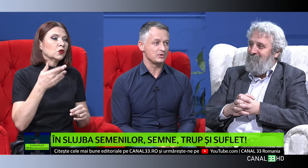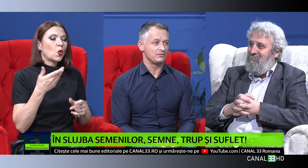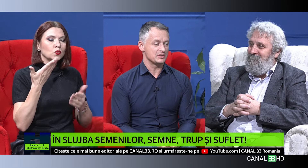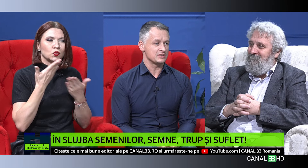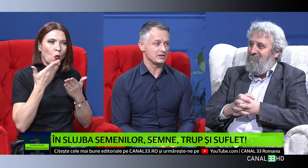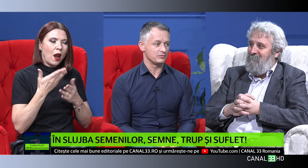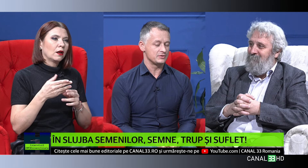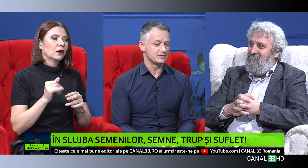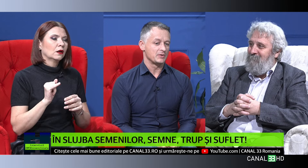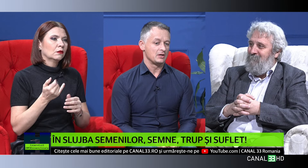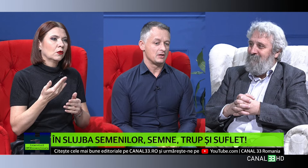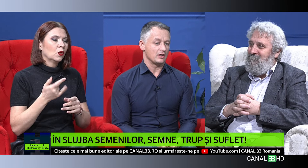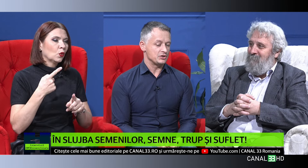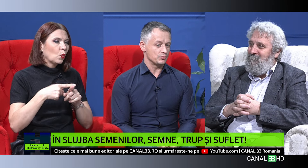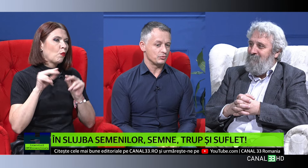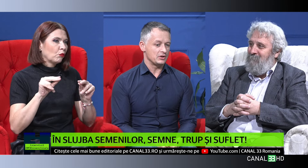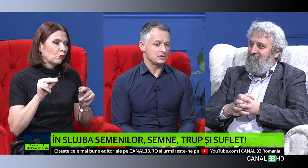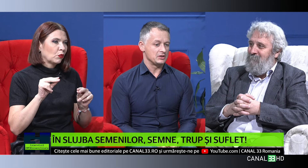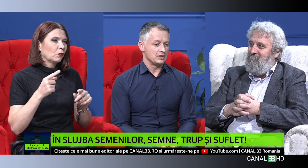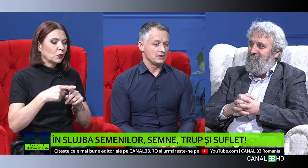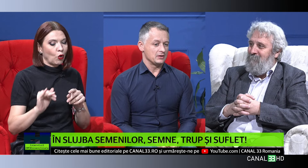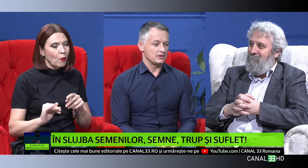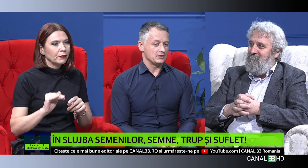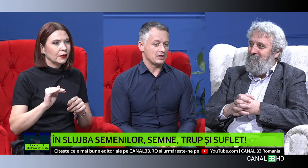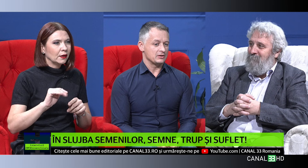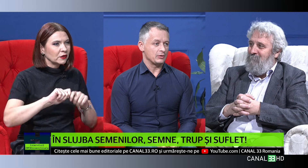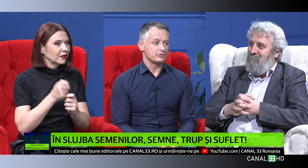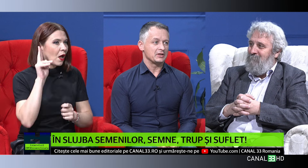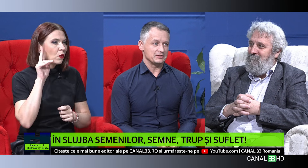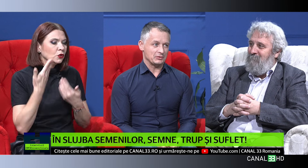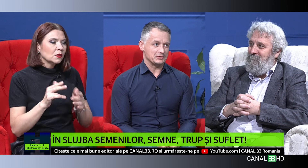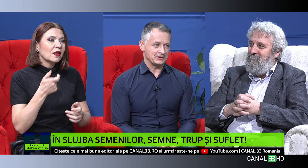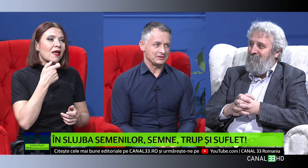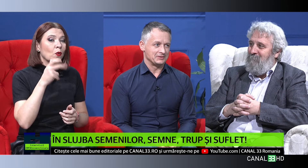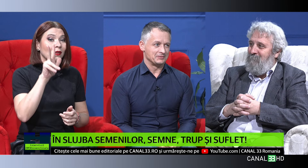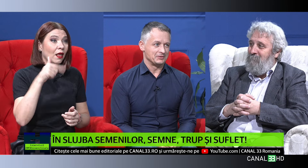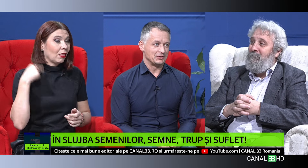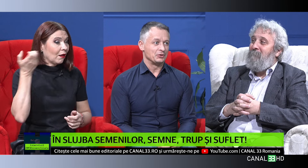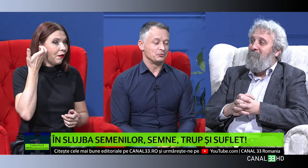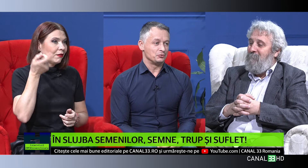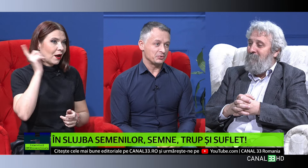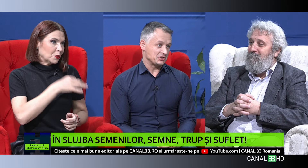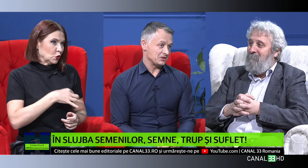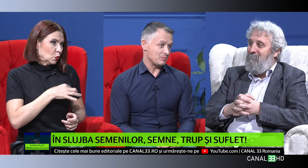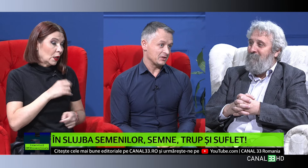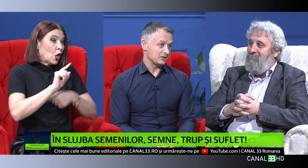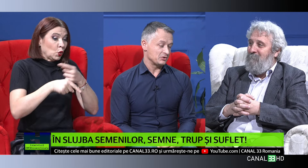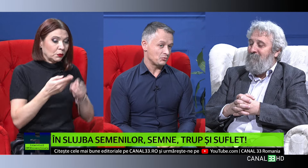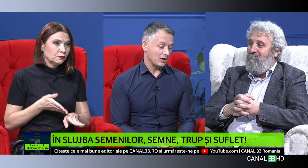cu deficiențe de auz, aici în București, chiar din anul 3 de facultate. După ce am intrat în